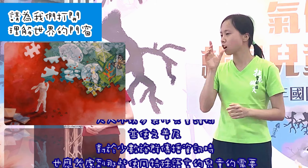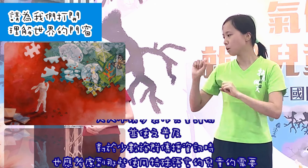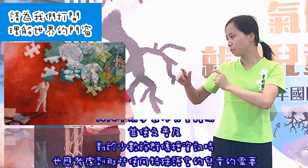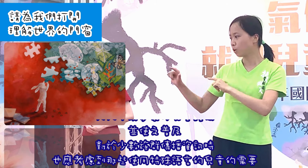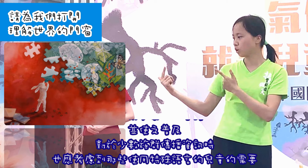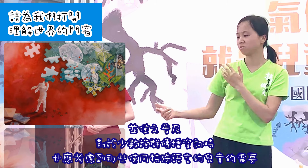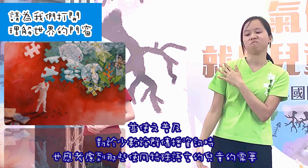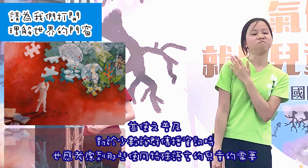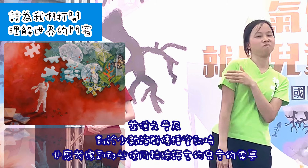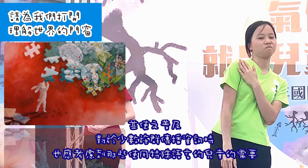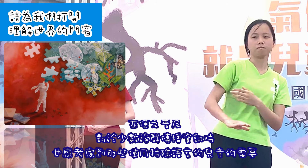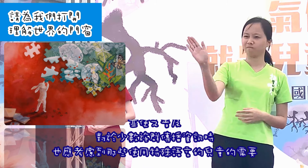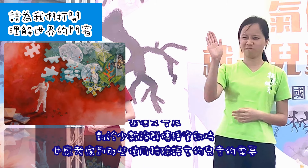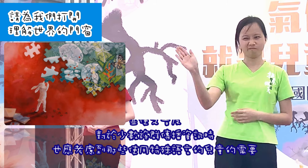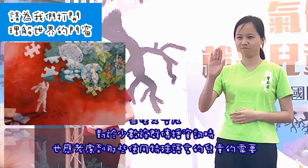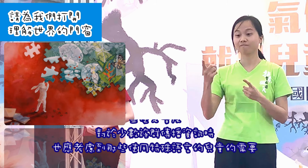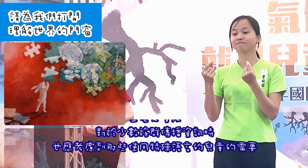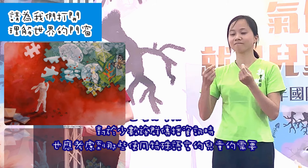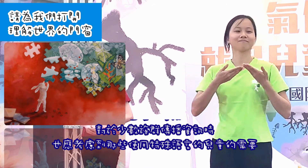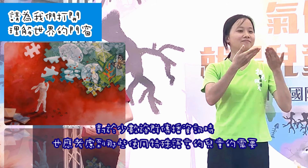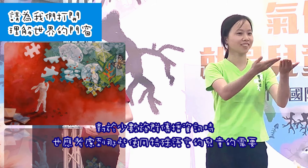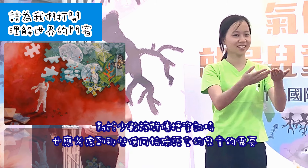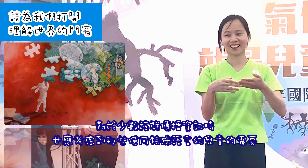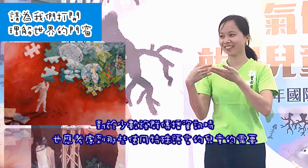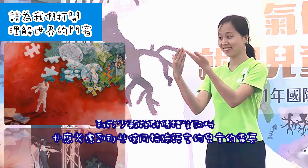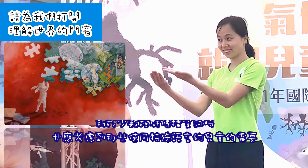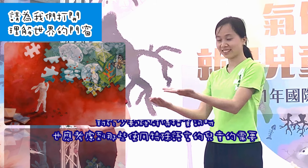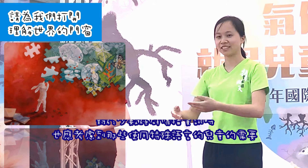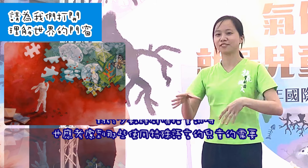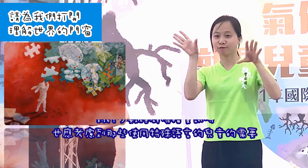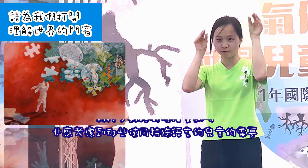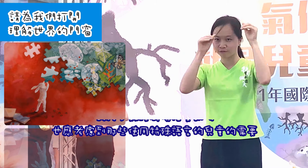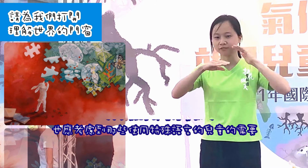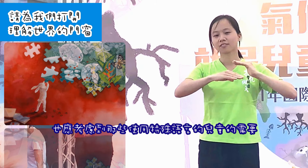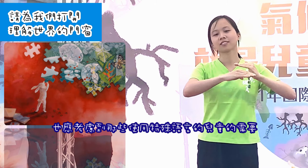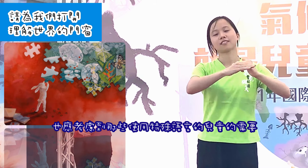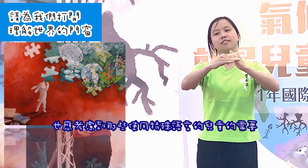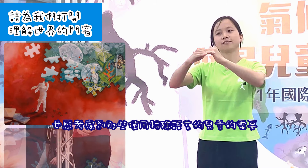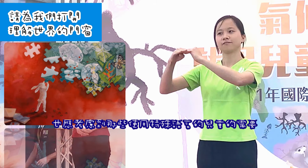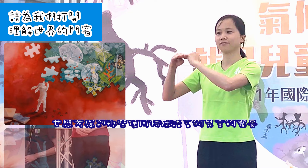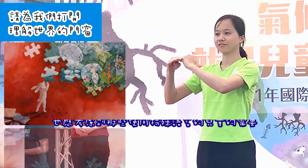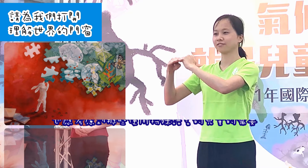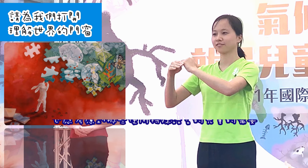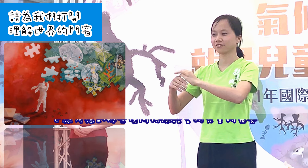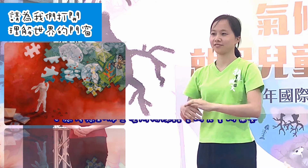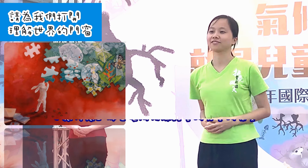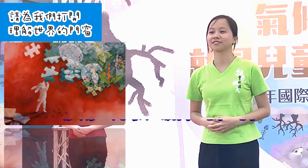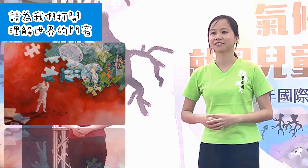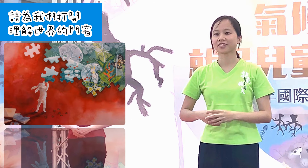时，也应考虑到哪些使用特殊语言的儿童的需要。另